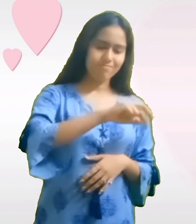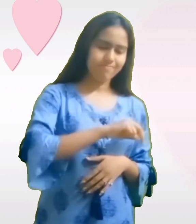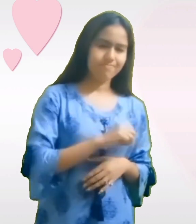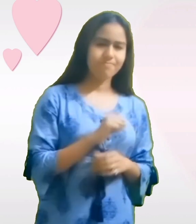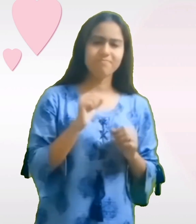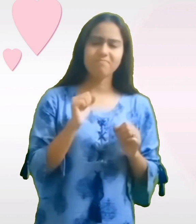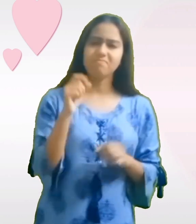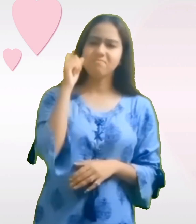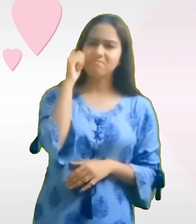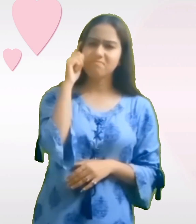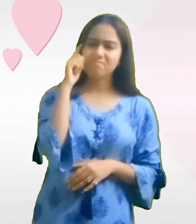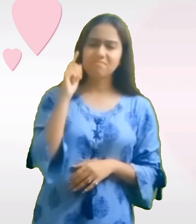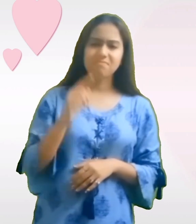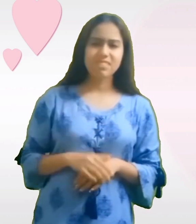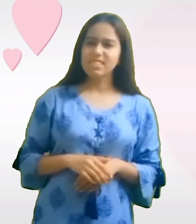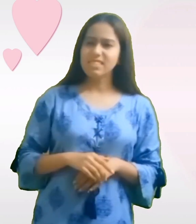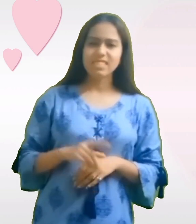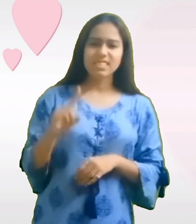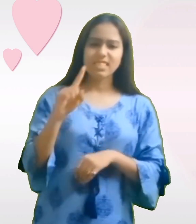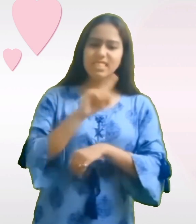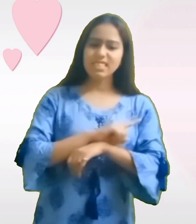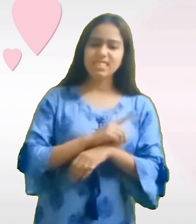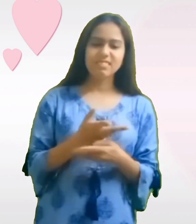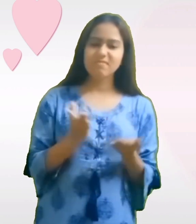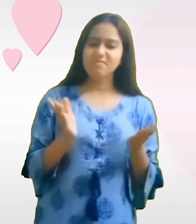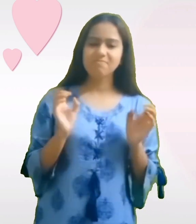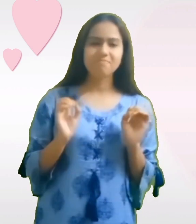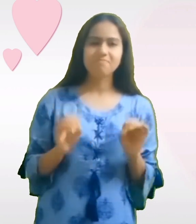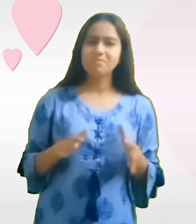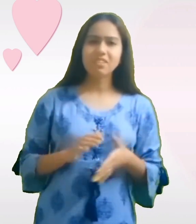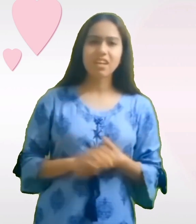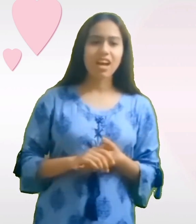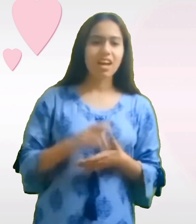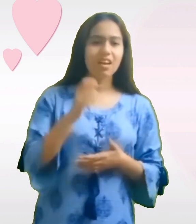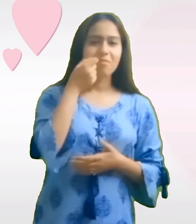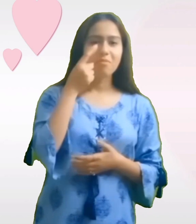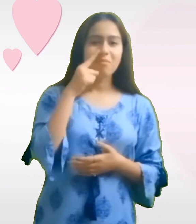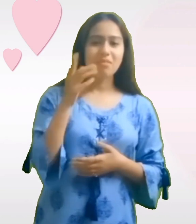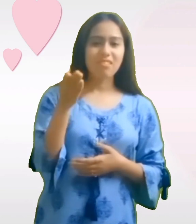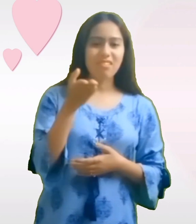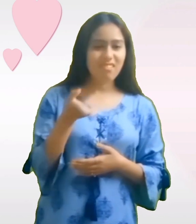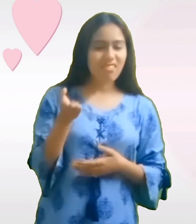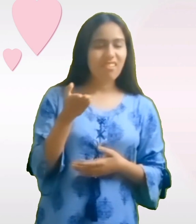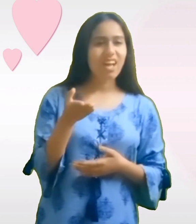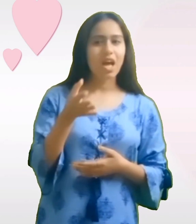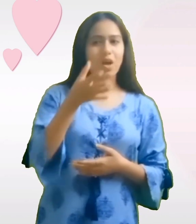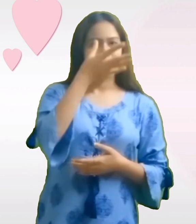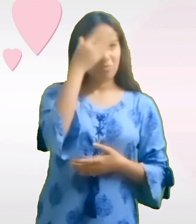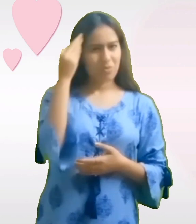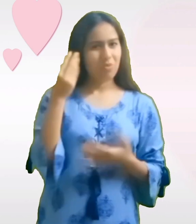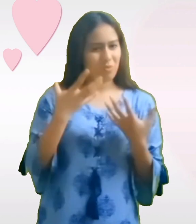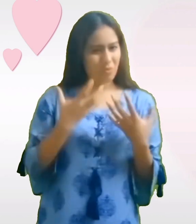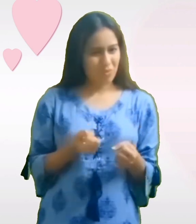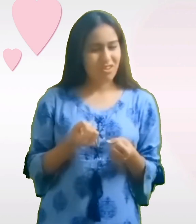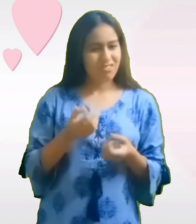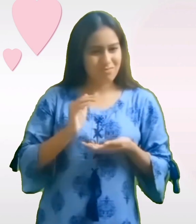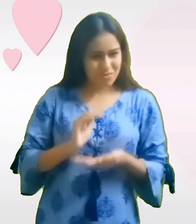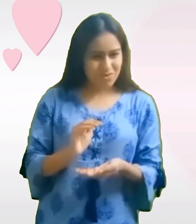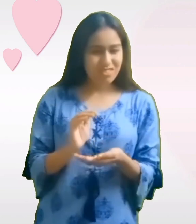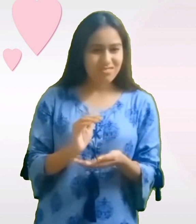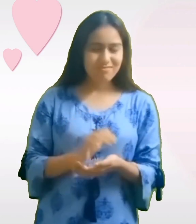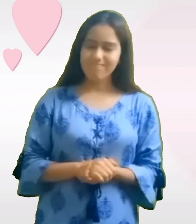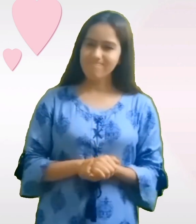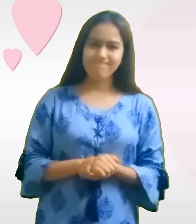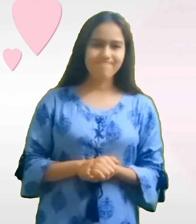गई। ये भाई साहब सुन्न हो गए। ये चुपचाप अपने मेडिकल स्टोर में आ गए और सोचने लगे कि ऐसा कभी कोई दिन ना